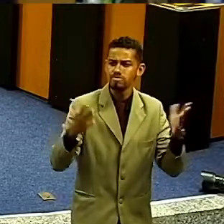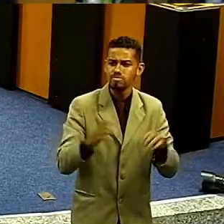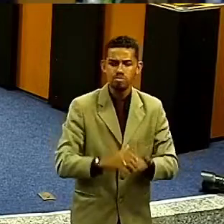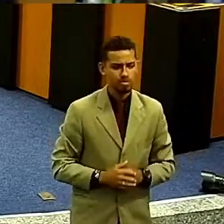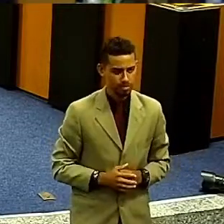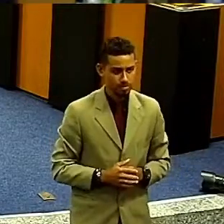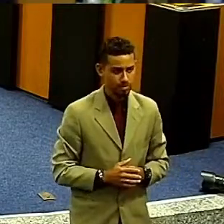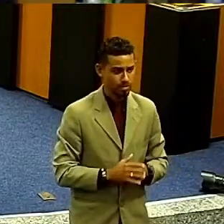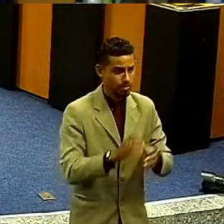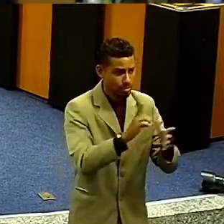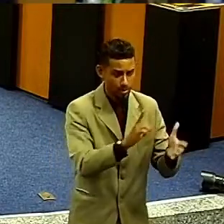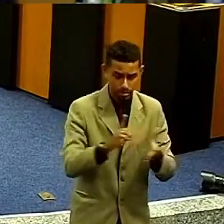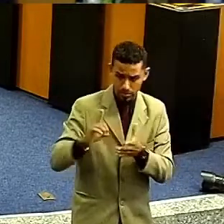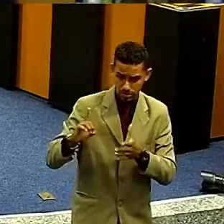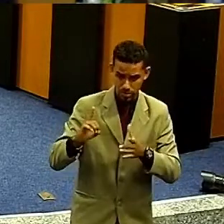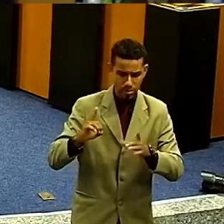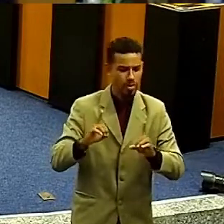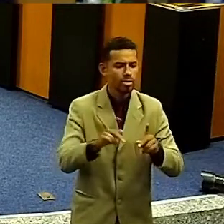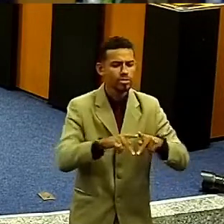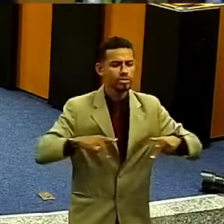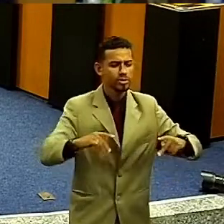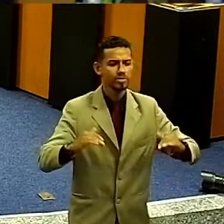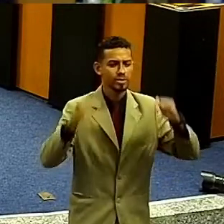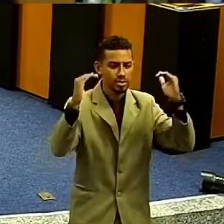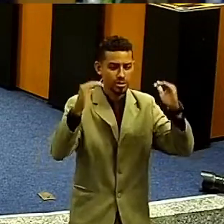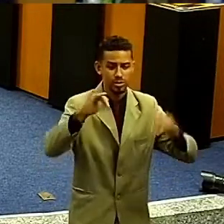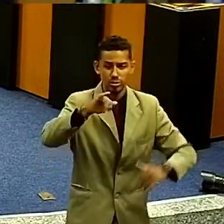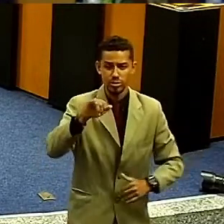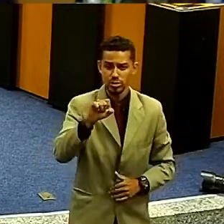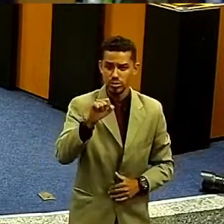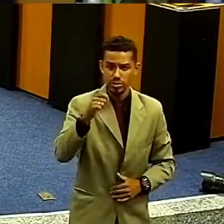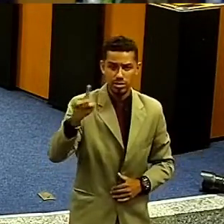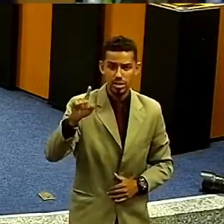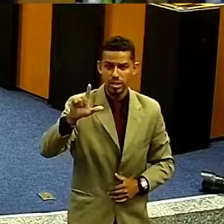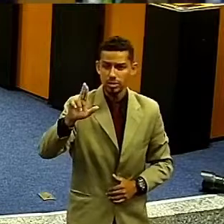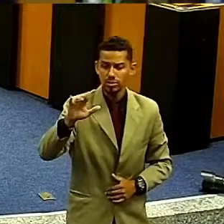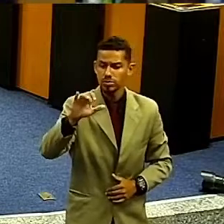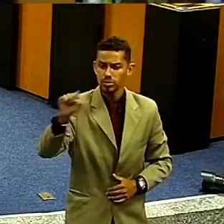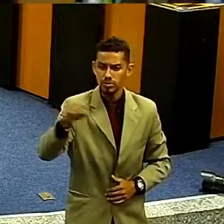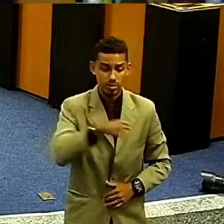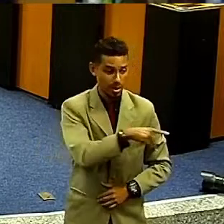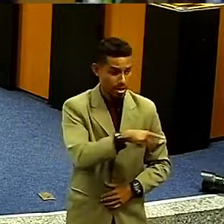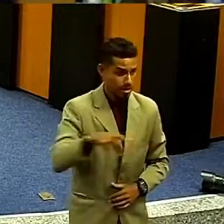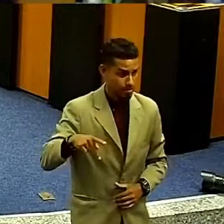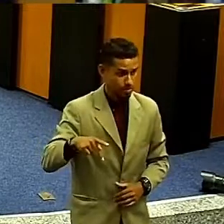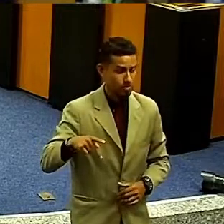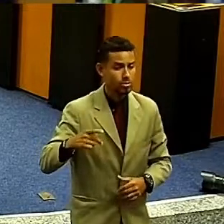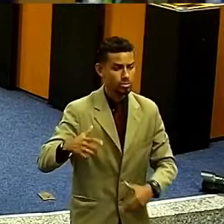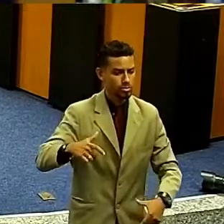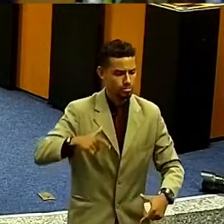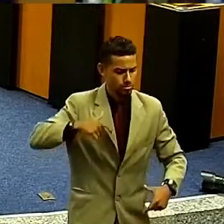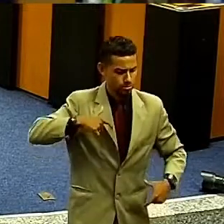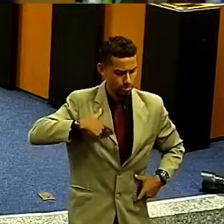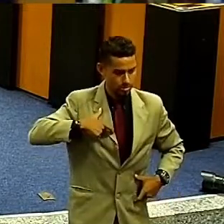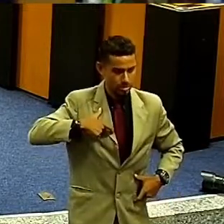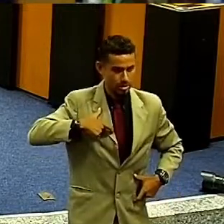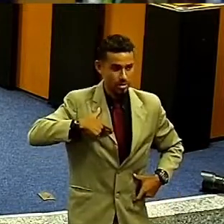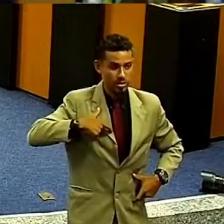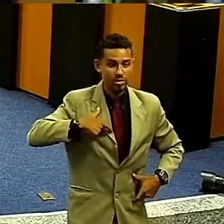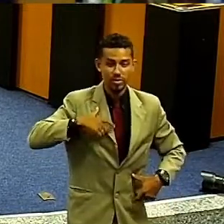ida do Desembargador José Lu de Almeida da presidência e a solenidade de posse do